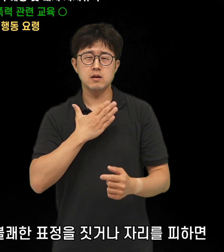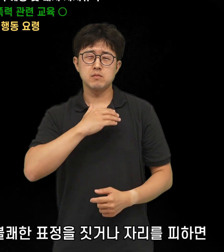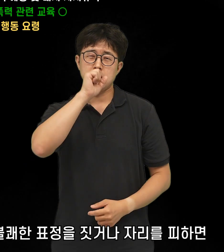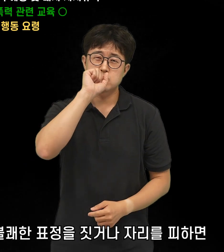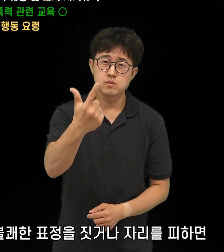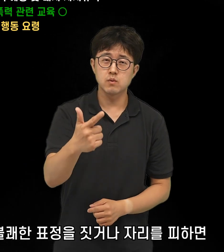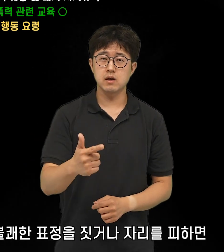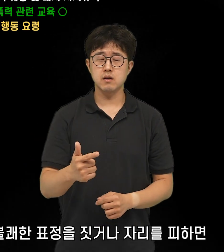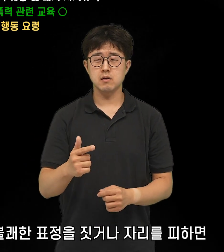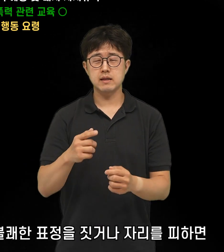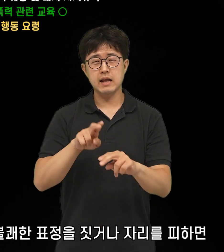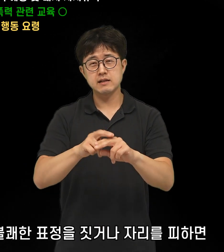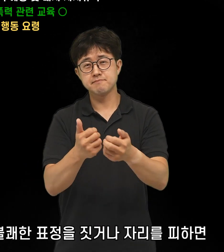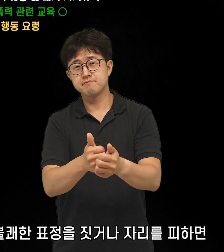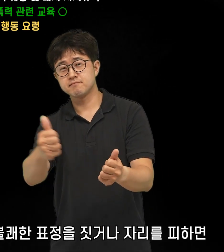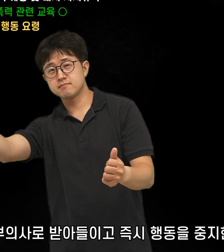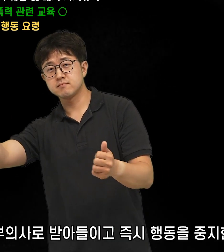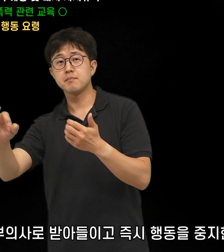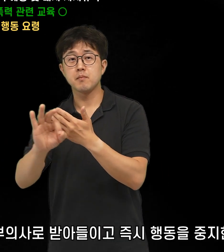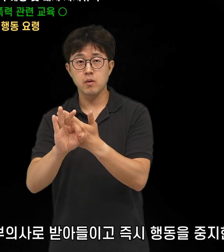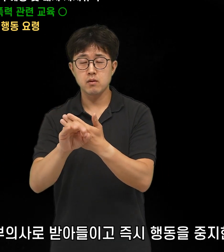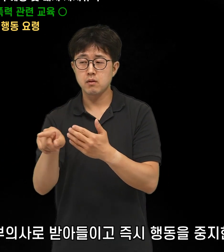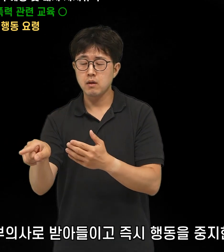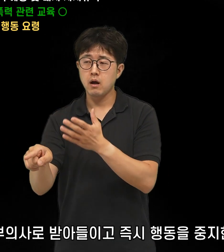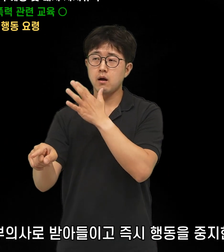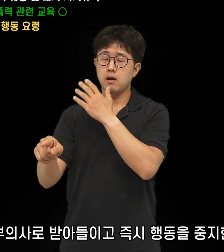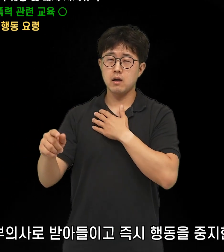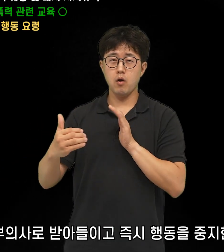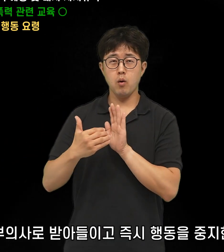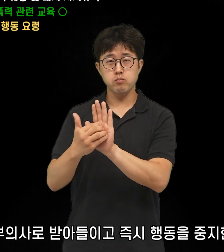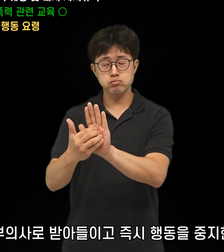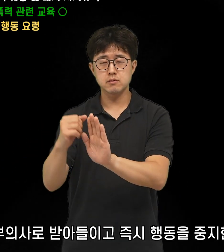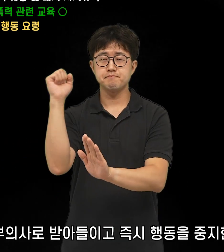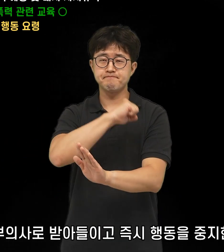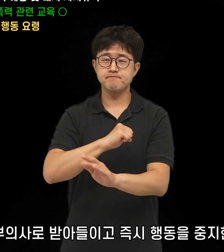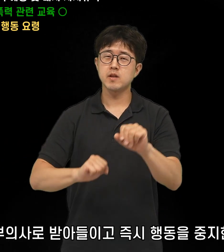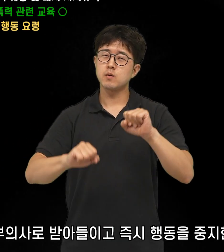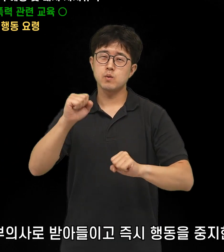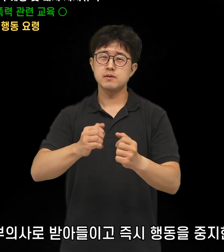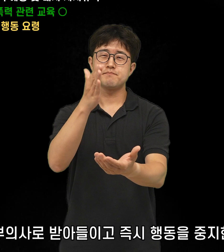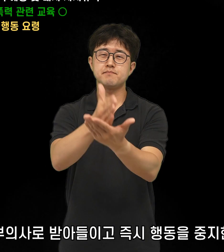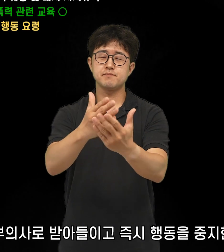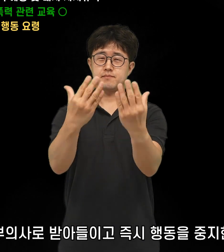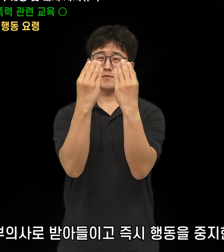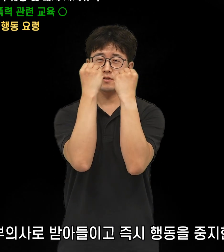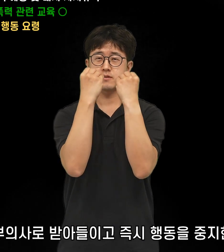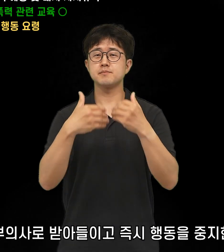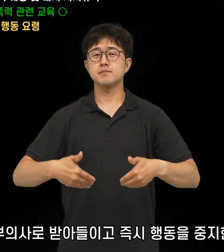짓거나 자리를 피하면 이를 거부의사로 받아들이고 즉시 행동을 중지한다.